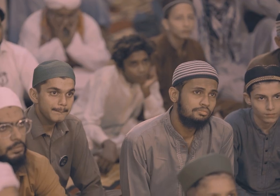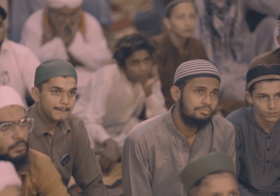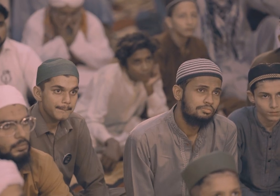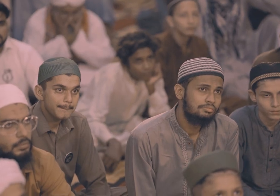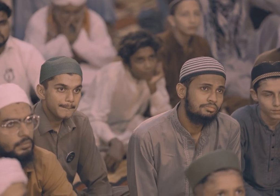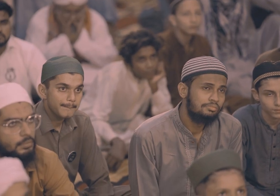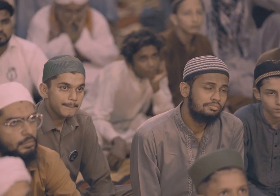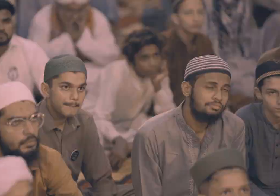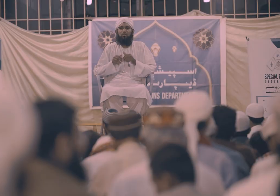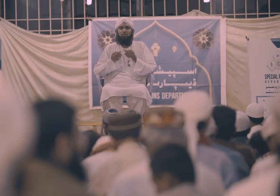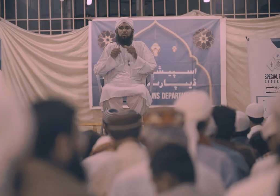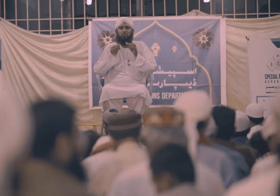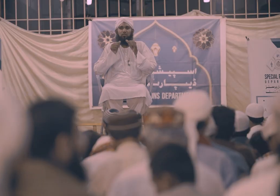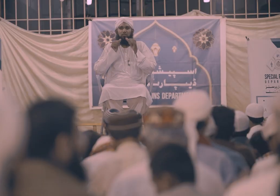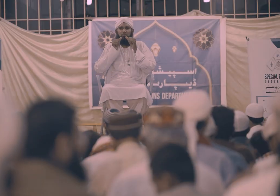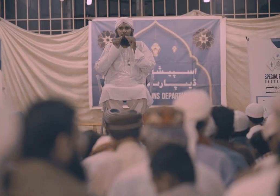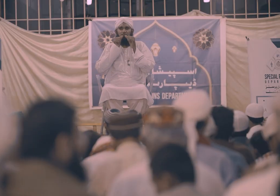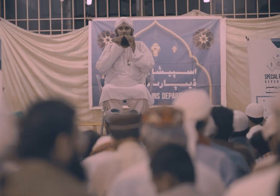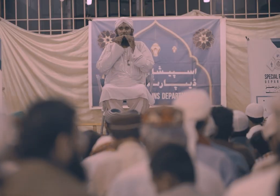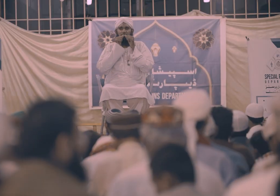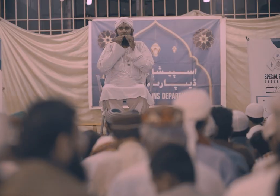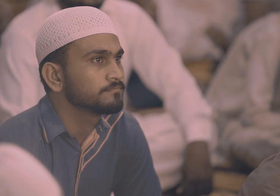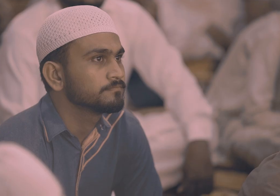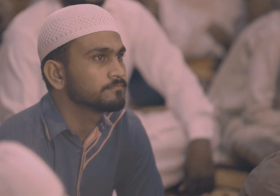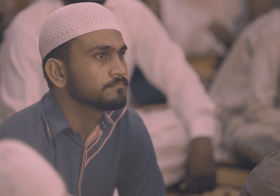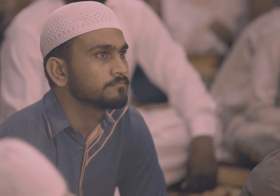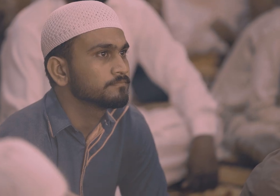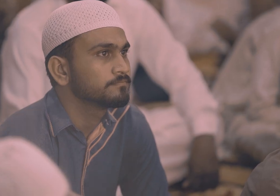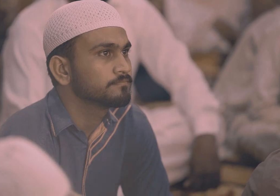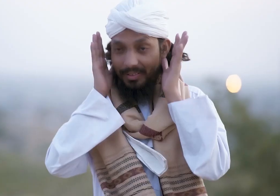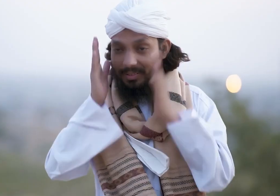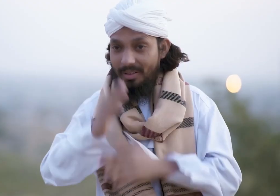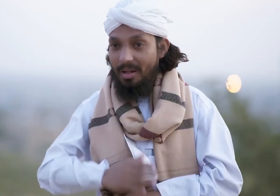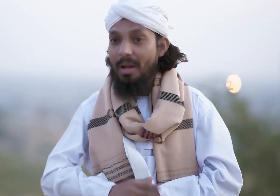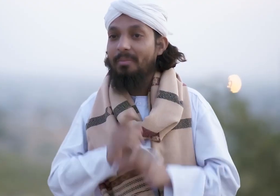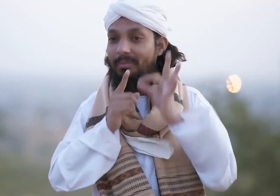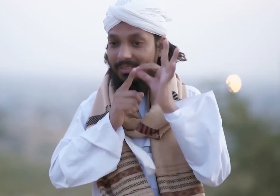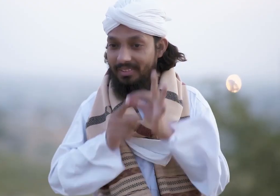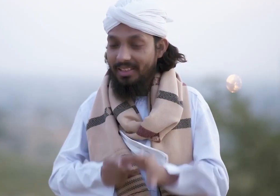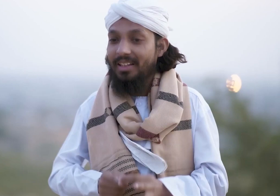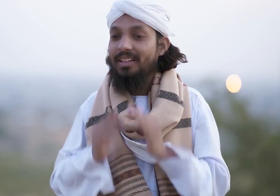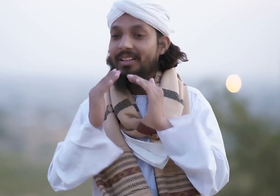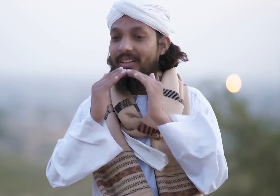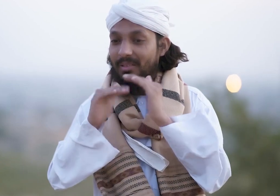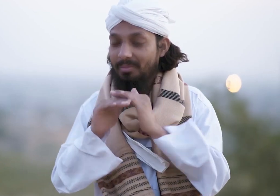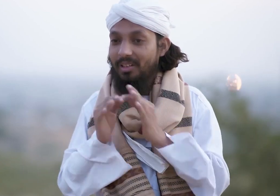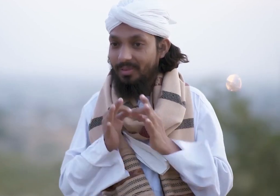گنگے بہرے افراد سے اشاروں کی زبان میں گفتگو کرنے اور ان تک اپنے خیالات، تھوٹس پہنچانے کے آل ہو جاتے ہیں